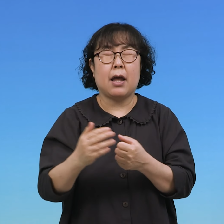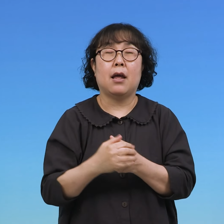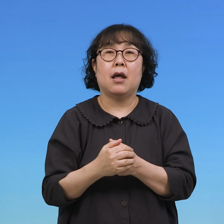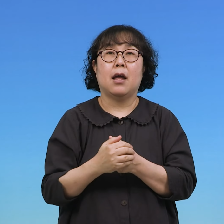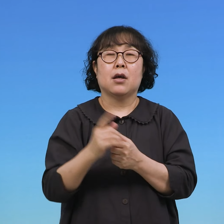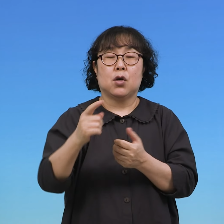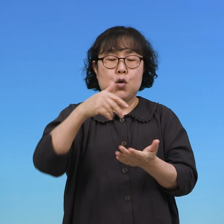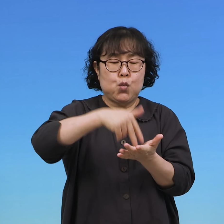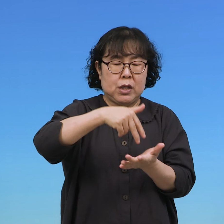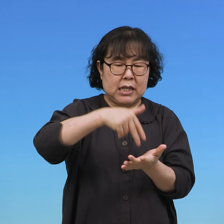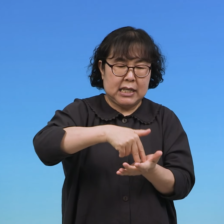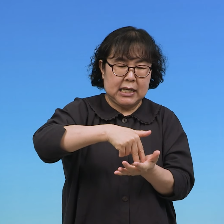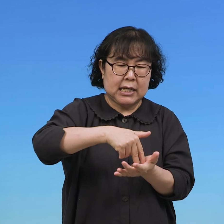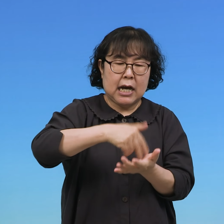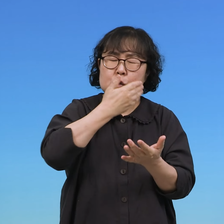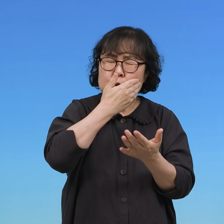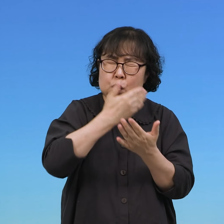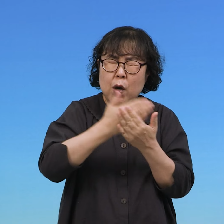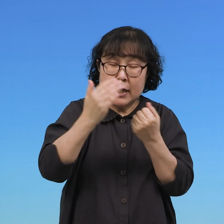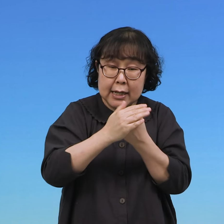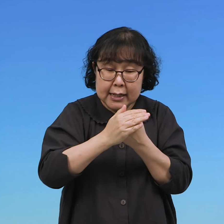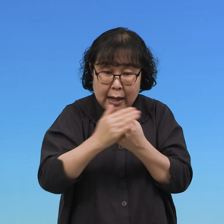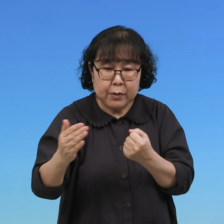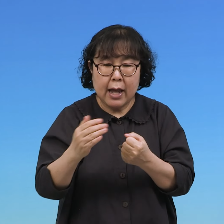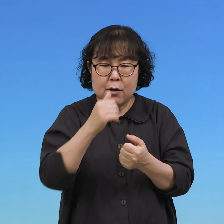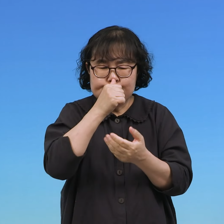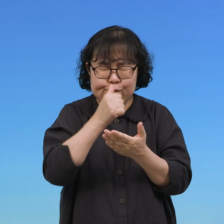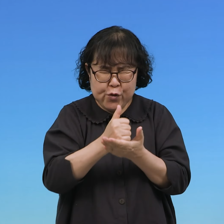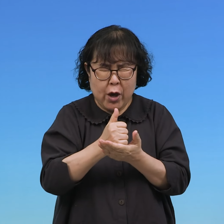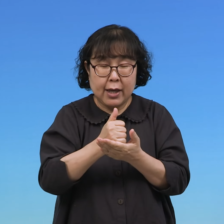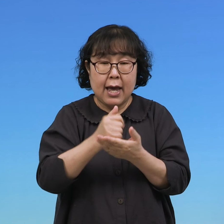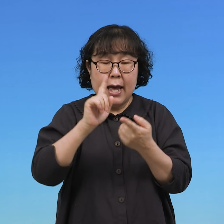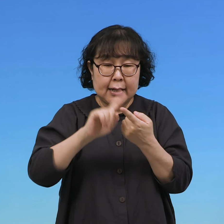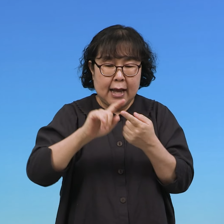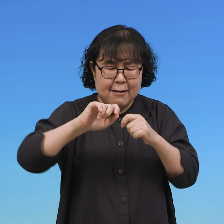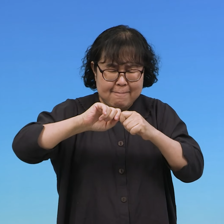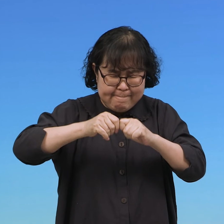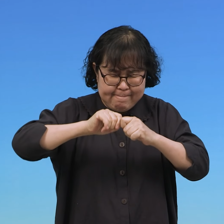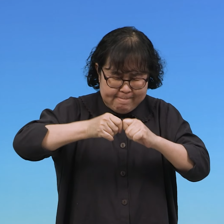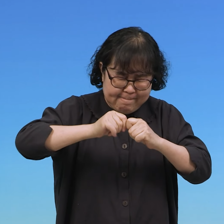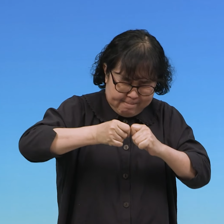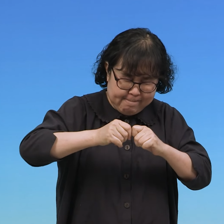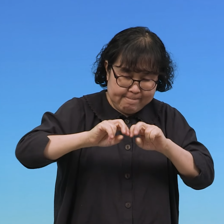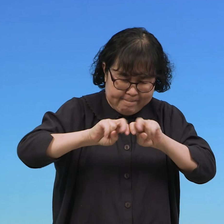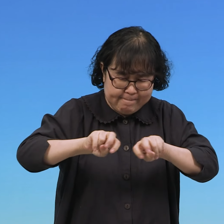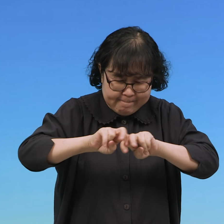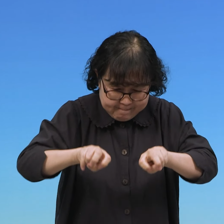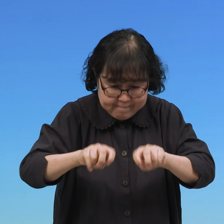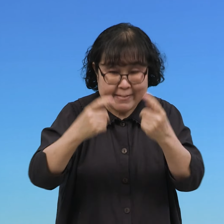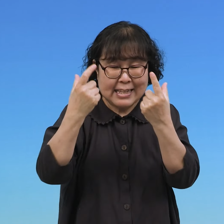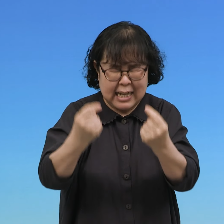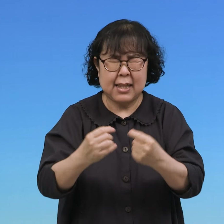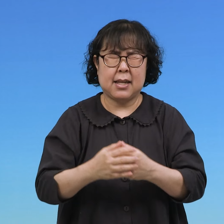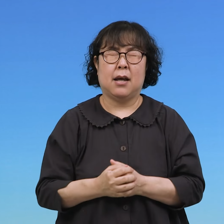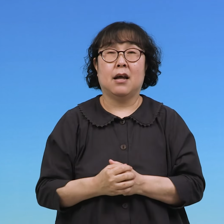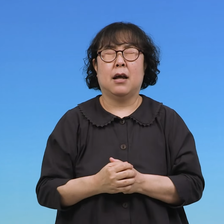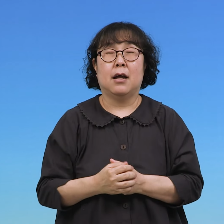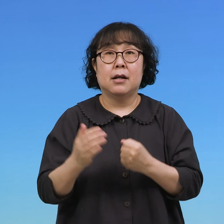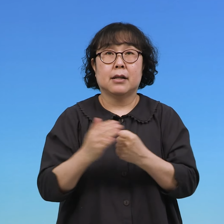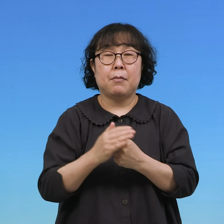그만큼 그 위치가 중요하기 때문에 이렇게 이 잡듯이 뒤져내는 거랑 똑같아. 니들이 이찬수